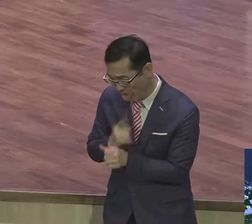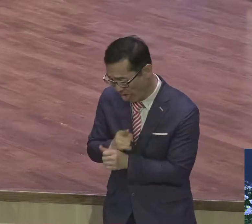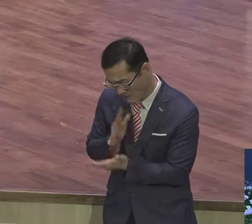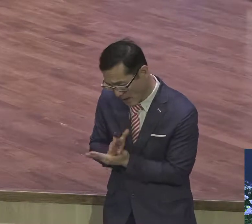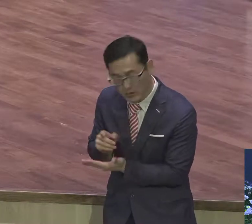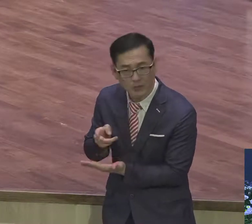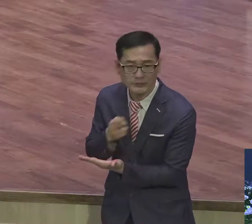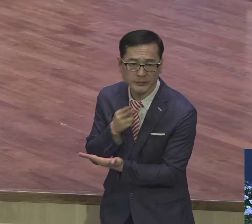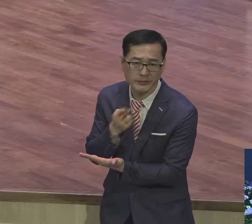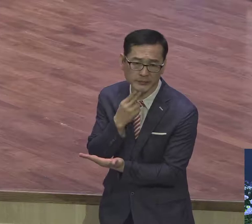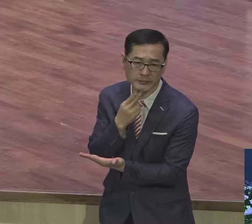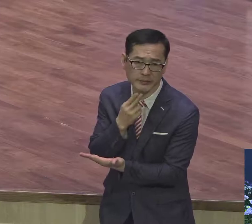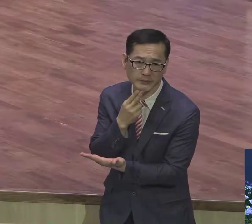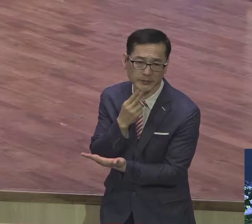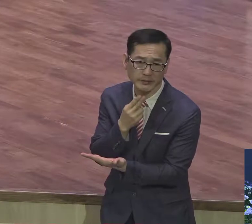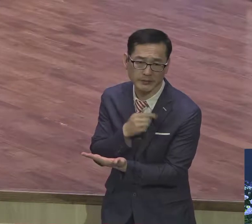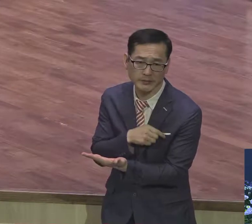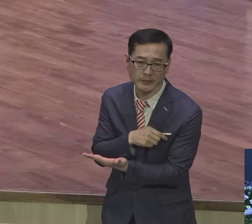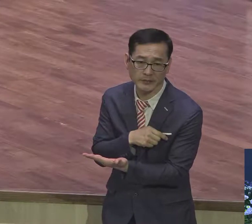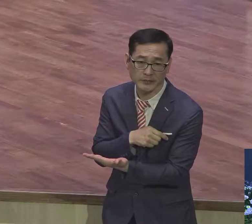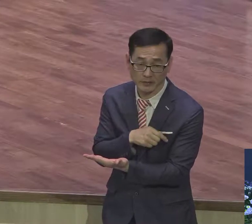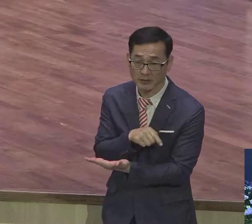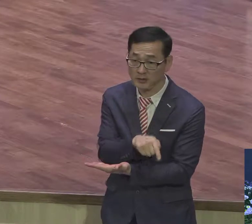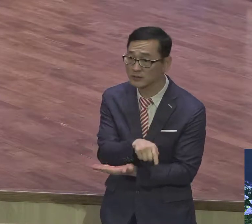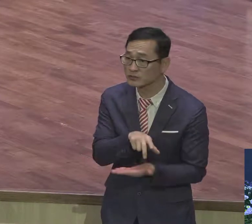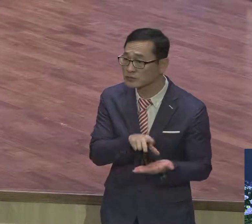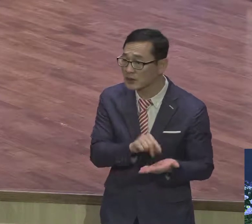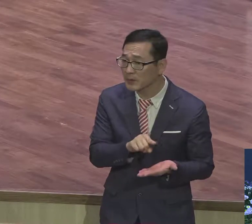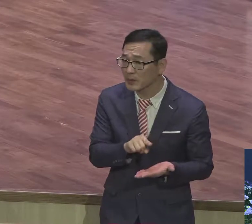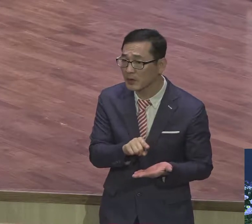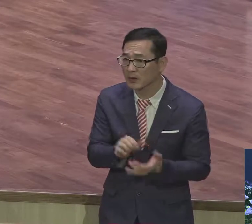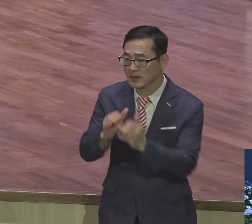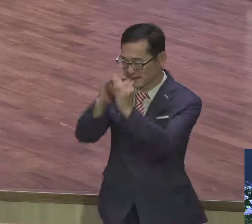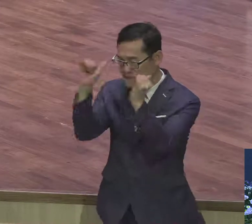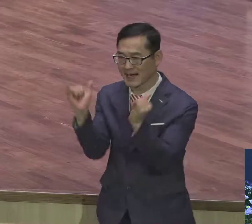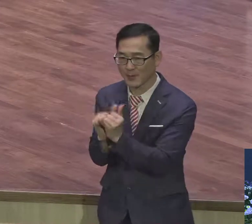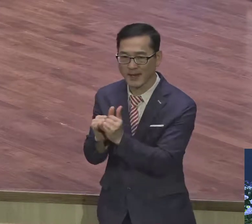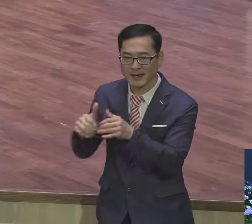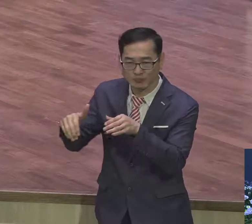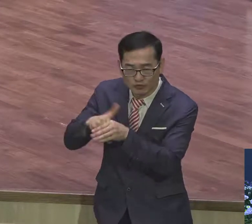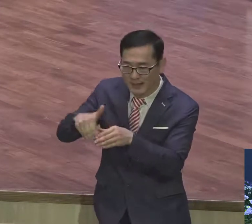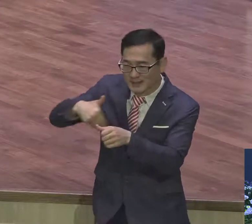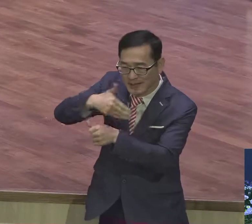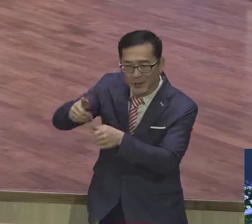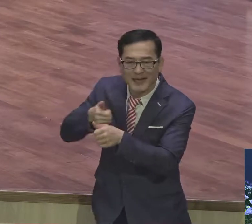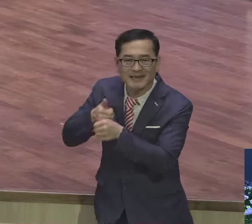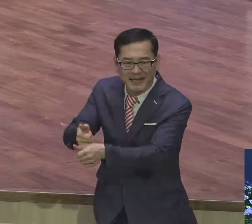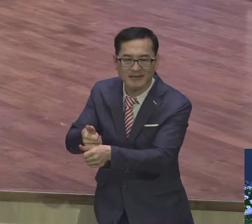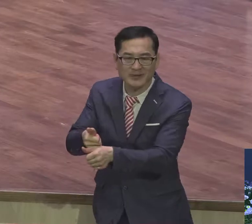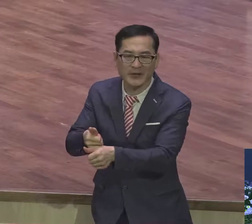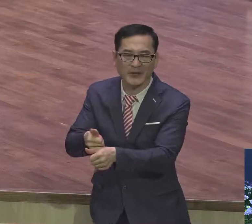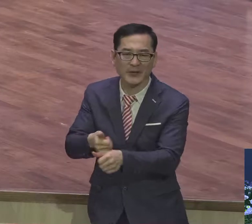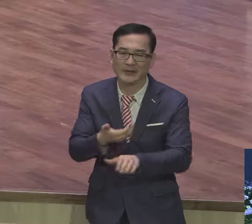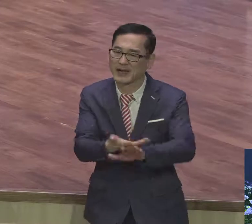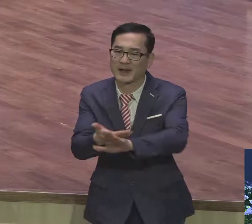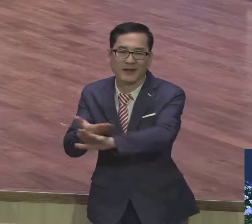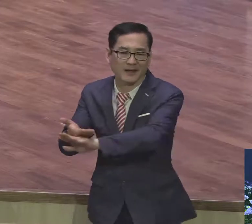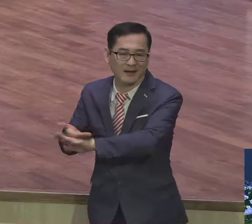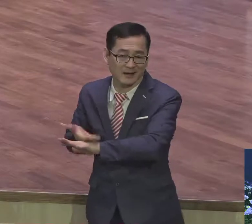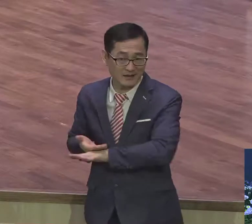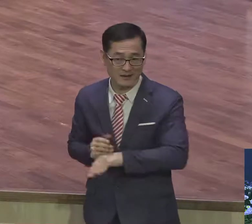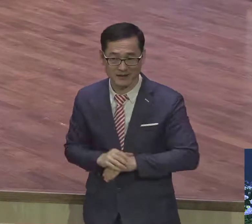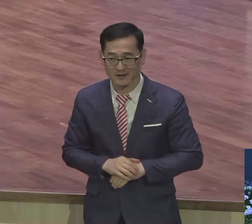이런 문제들은요 문제들은요 사회 문화 배경에 따라서 언제든지 그렇게